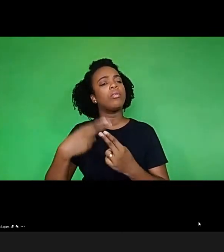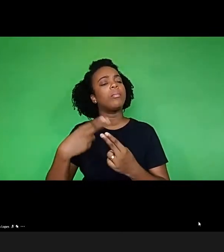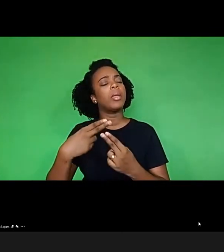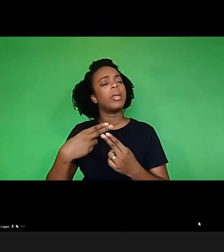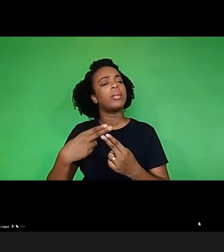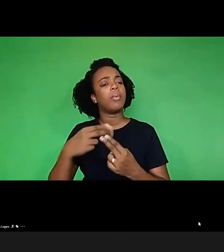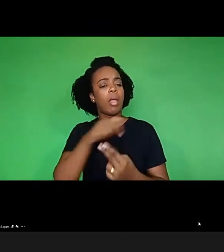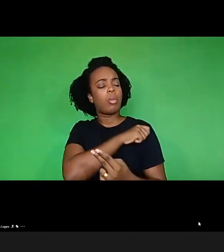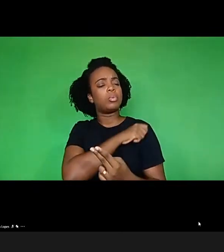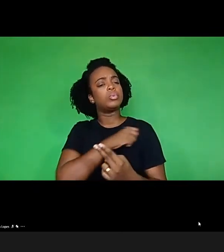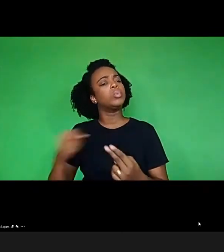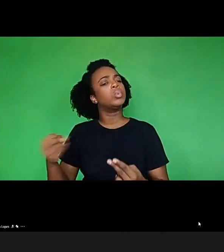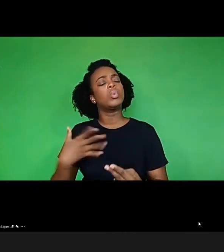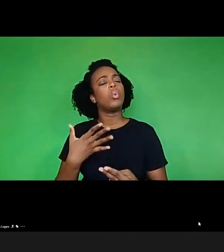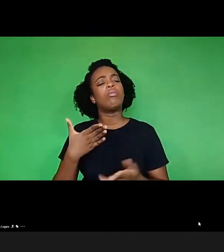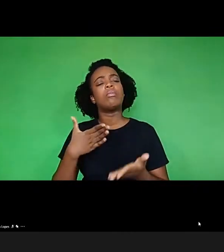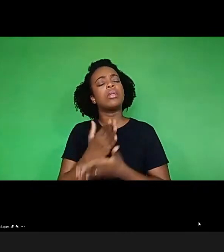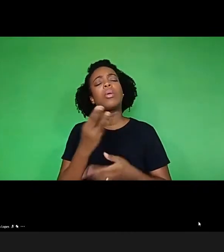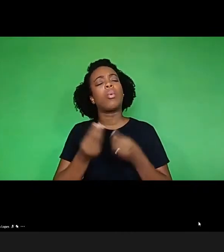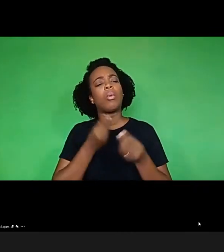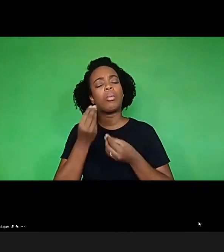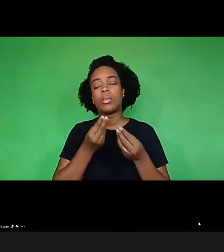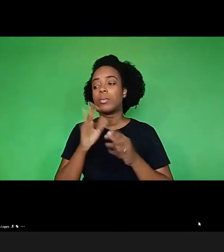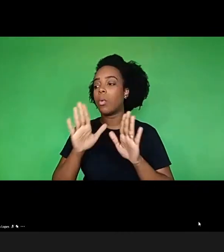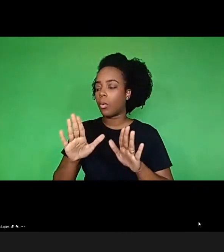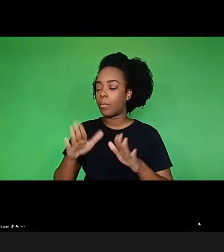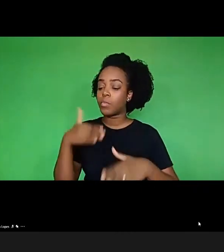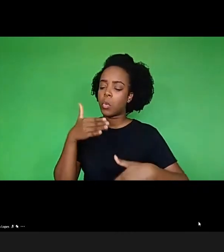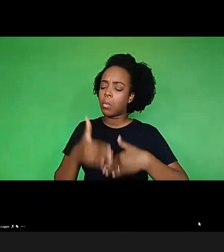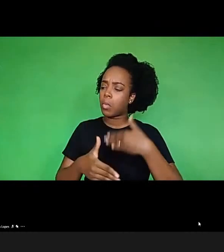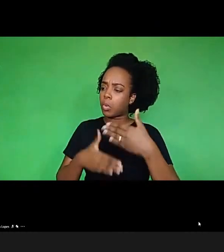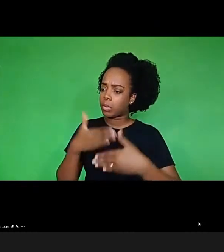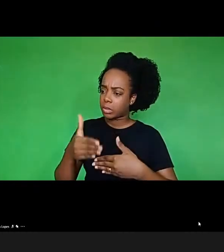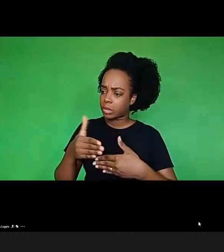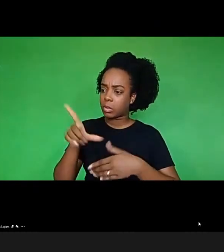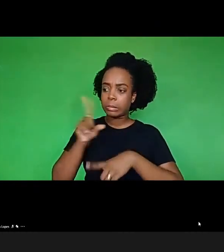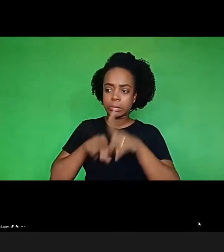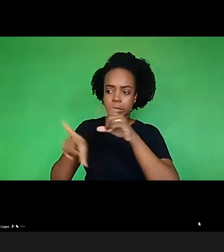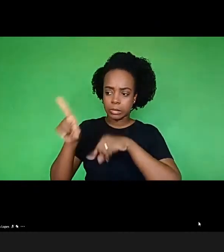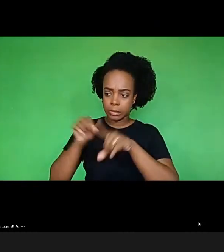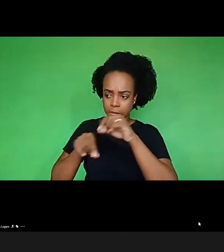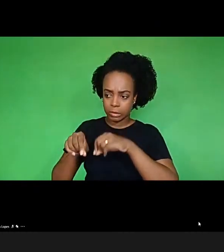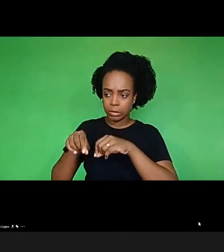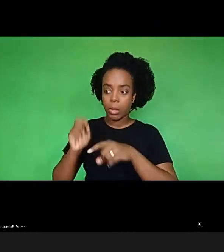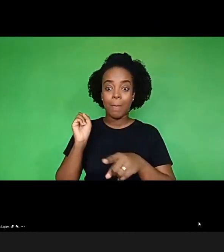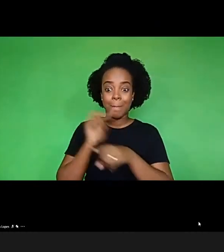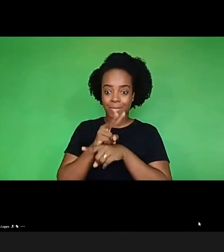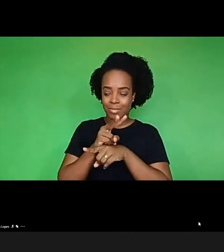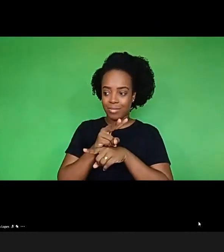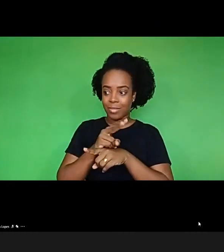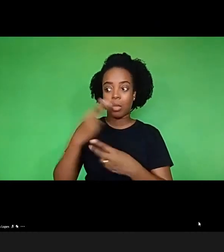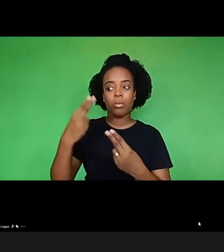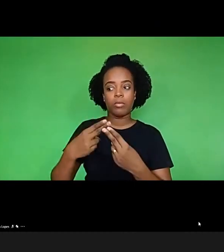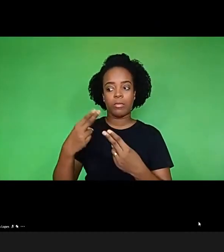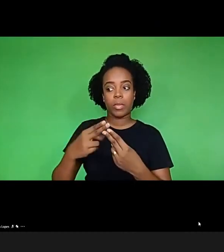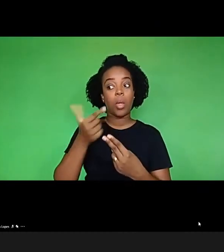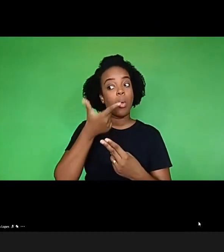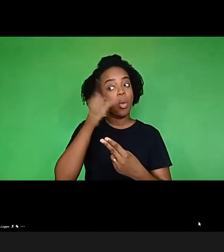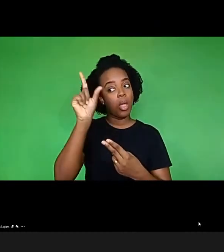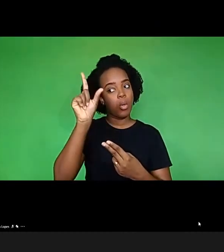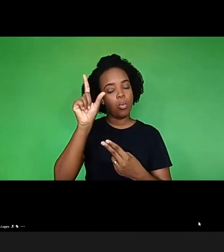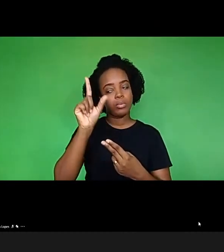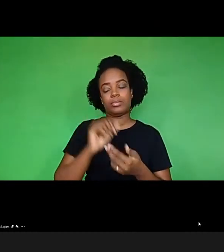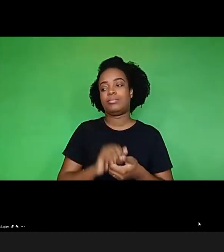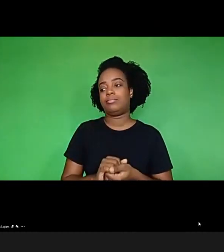Quem cuida do processo seletivo é um outro setor do IF Baiano. E até agora a gente não